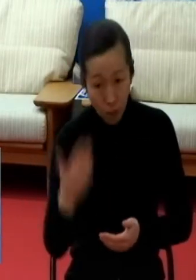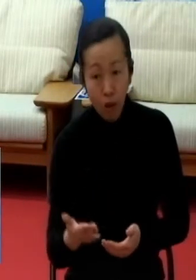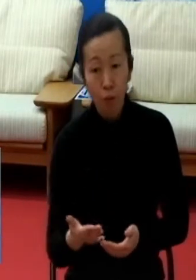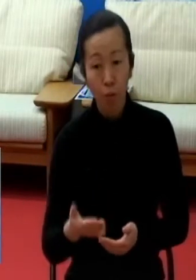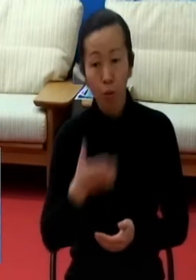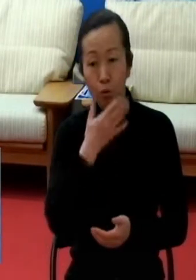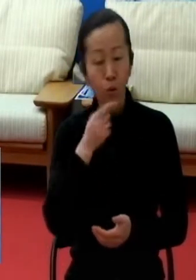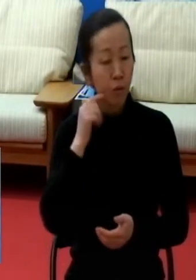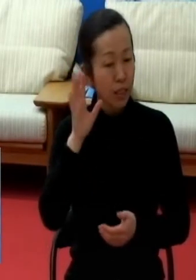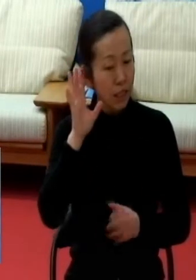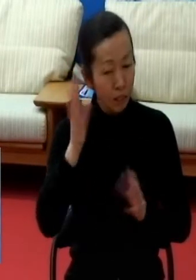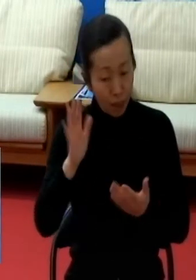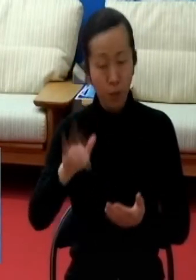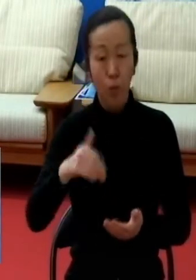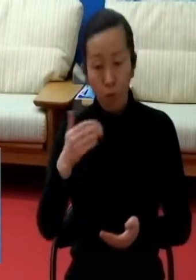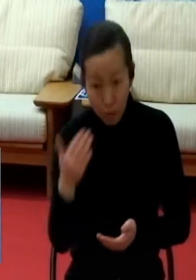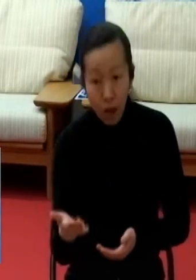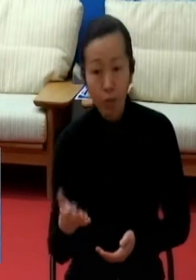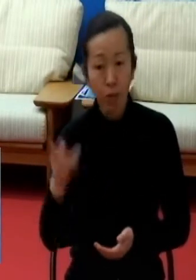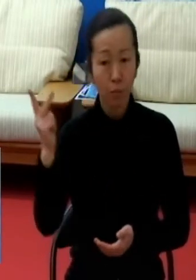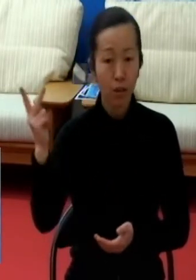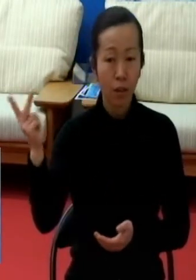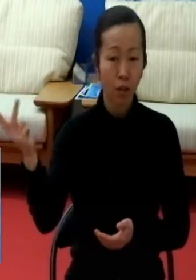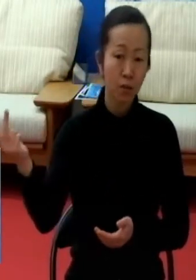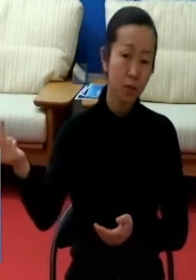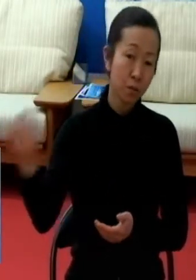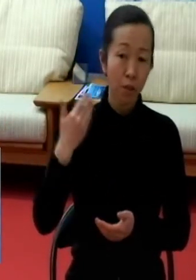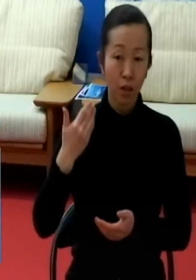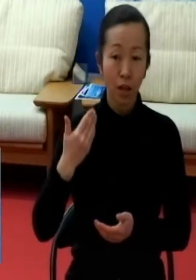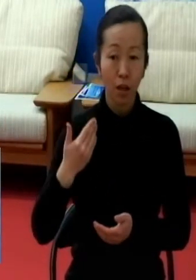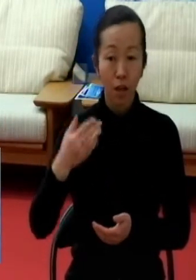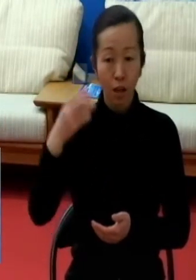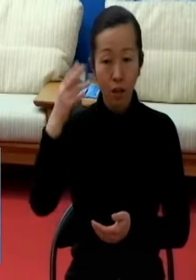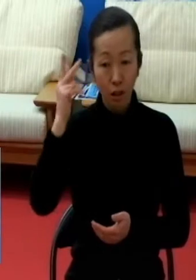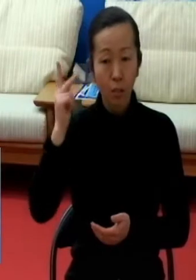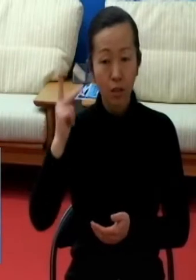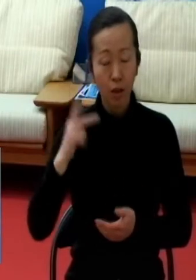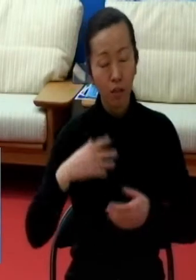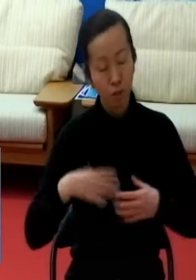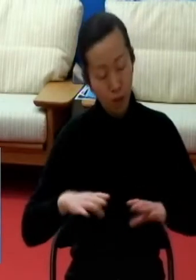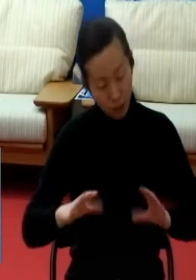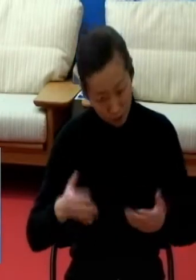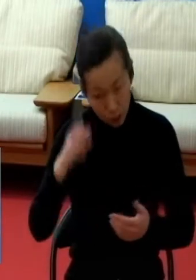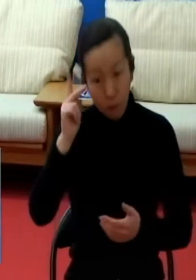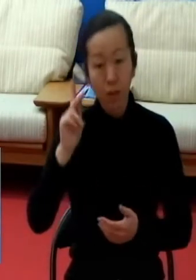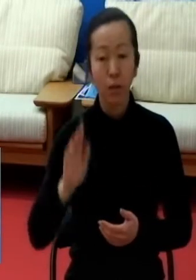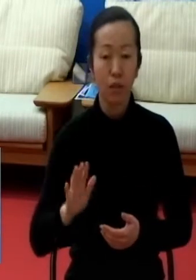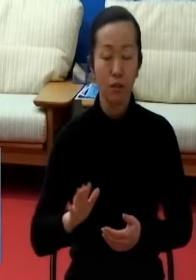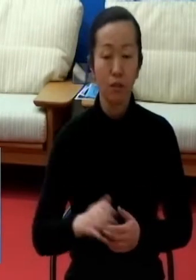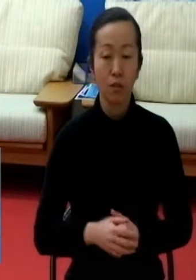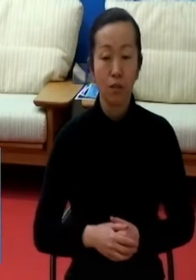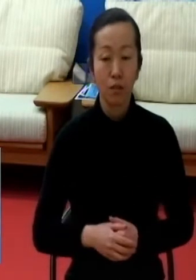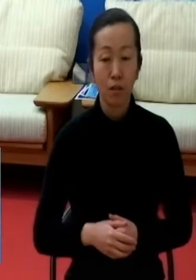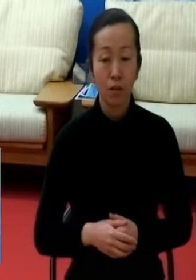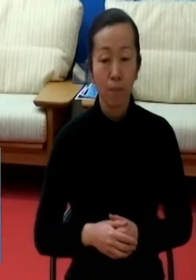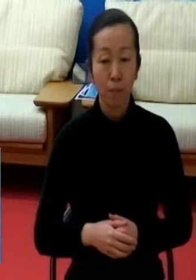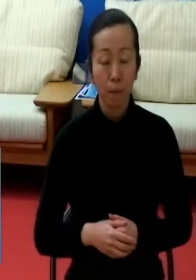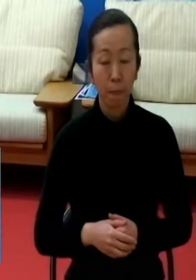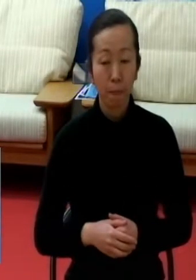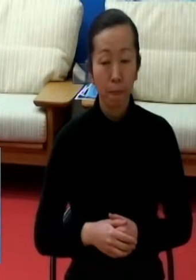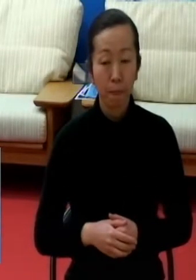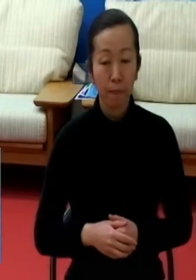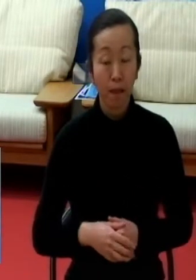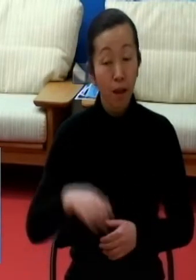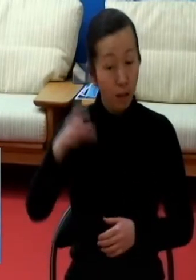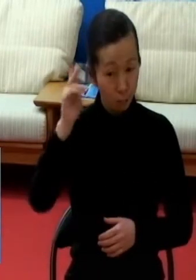못했냐. あなたは聞いてないのか、 예, 하나님은 피곤치 않습니다. 神は疲れません。 예, 이 하나님을 앙망하는 자 새 힘을 얻을